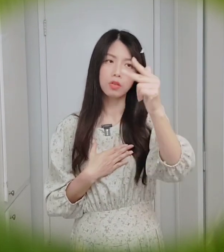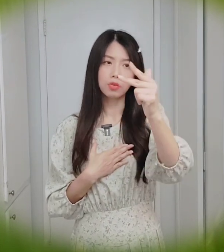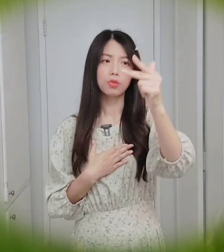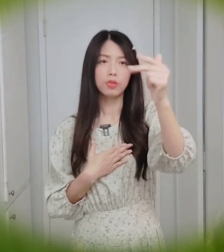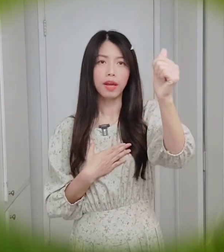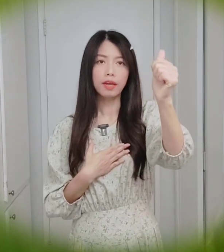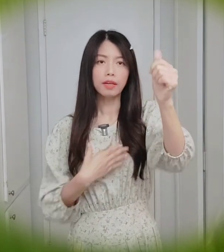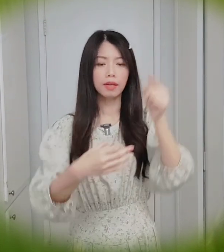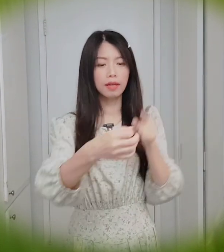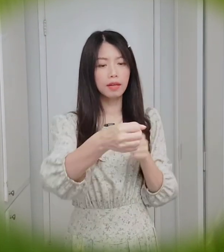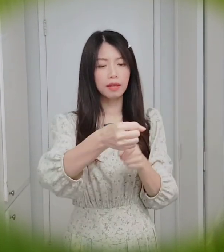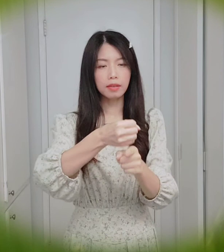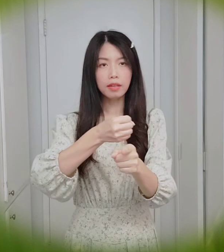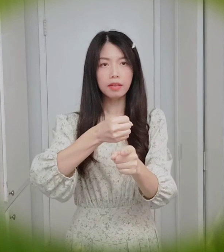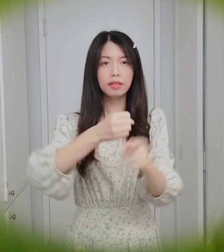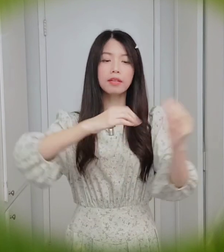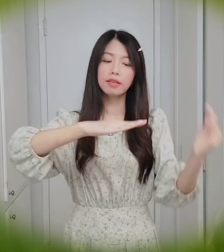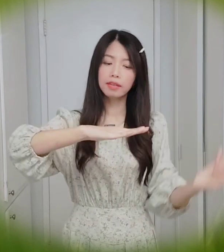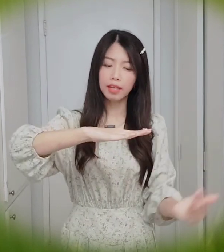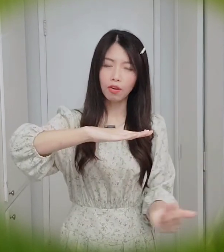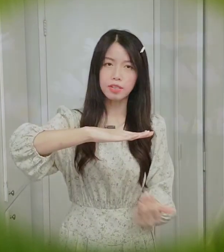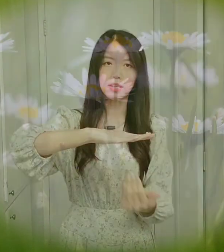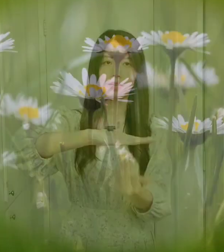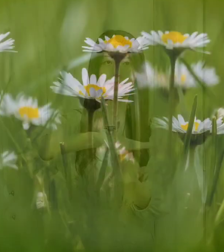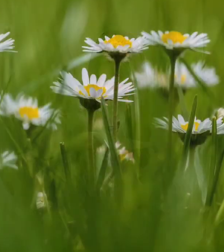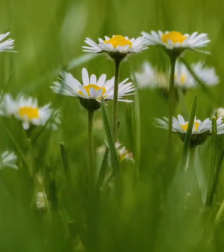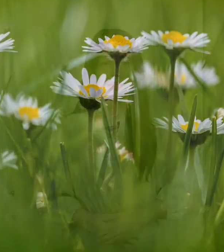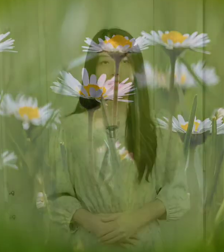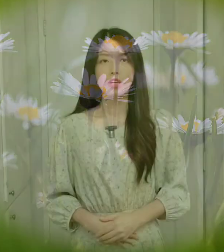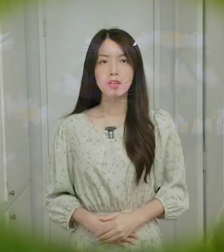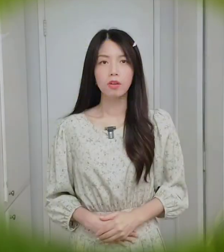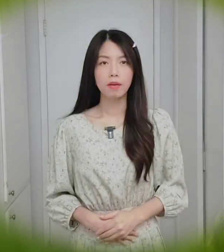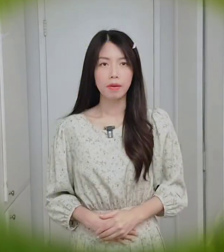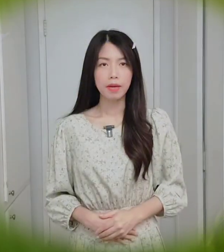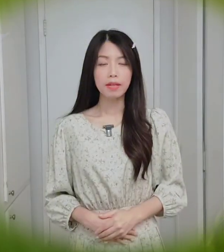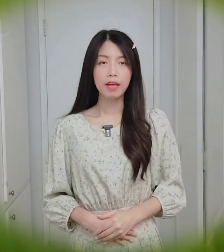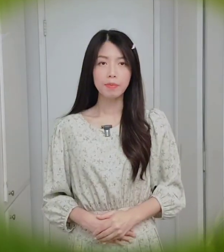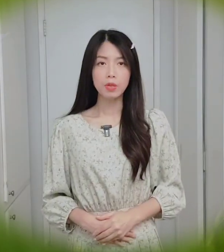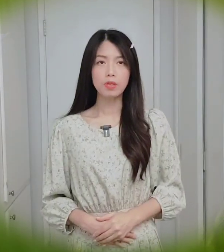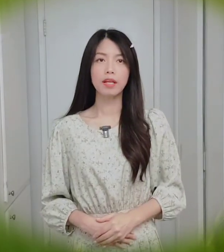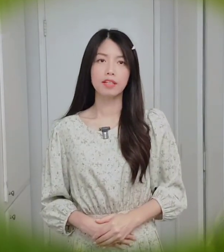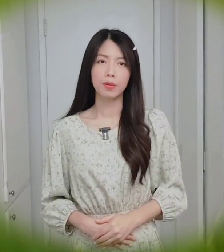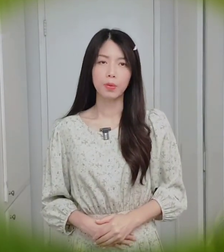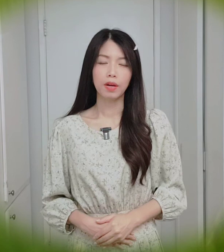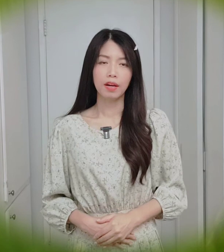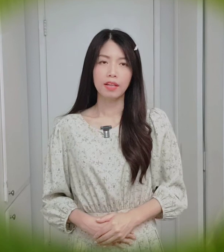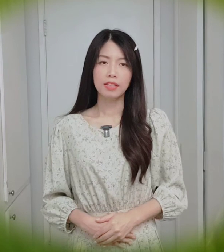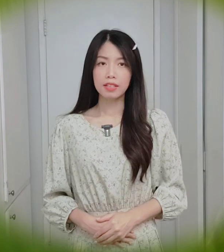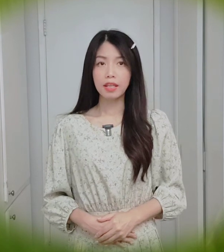못한 주의 뜻 이뤄지니. 지쳐있던 내 맘에 새 힘이